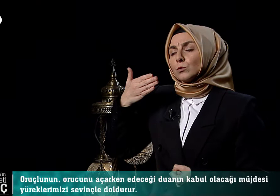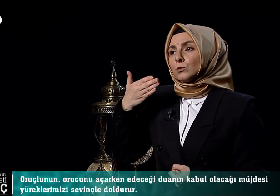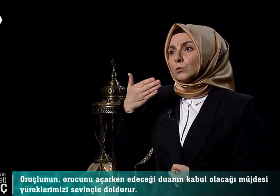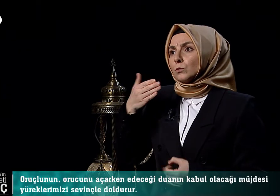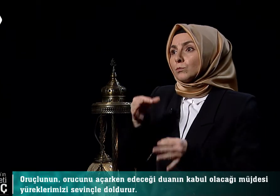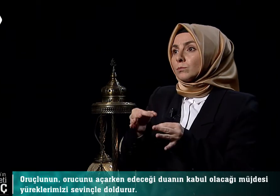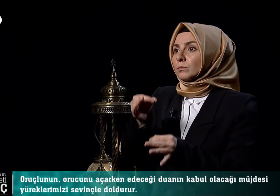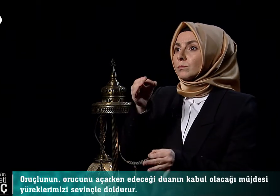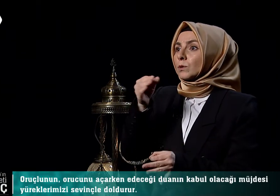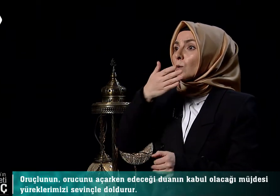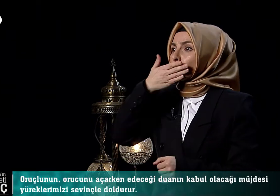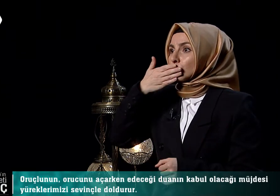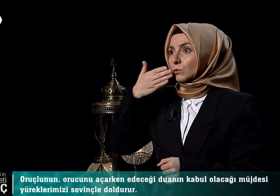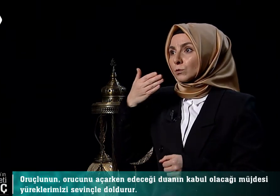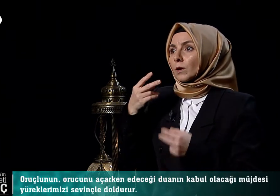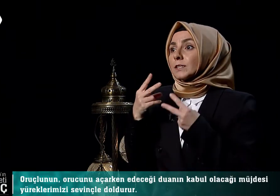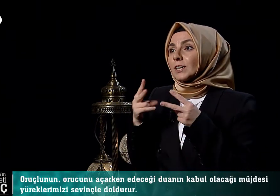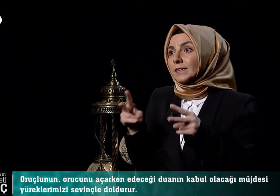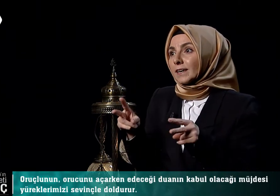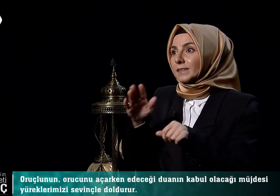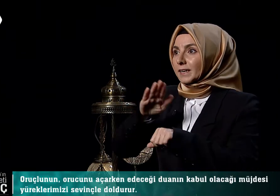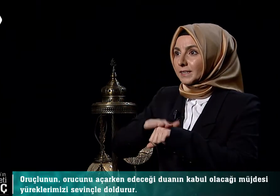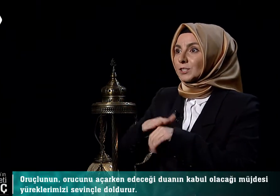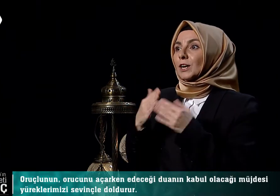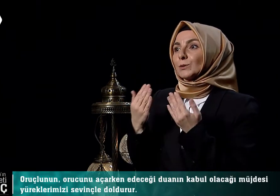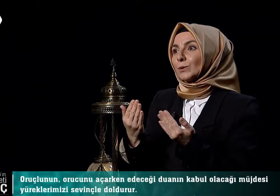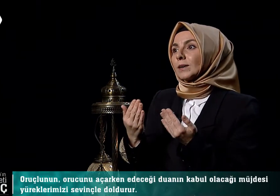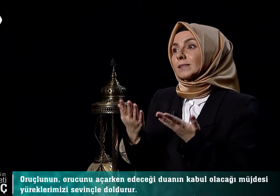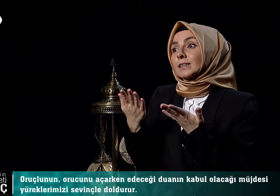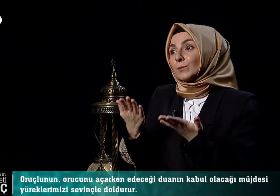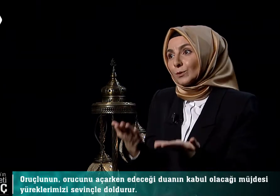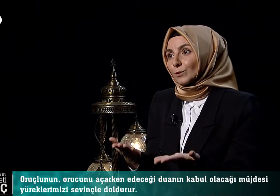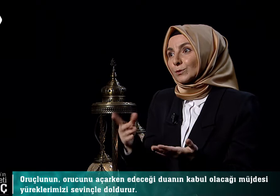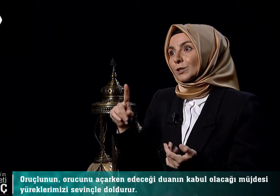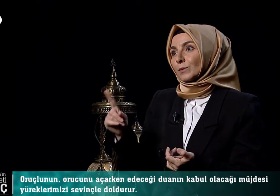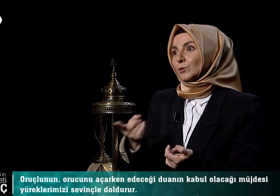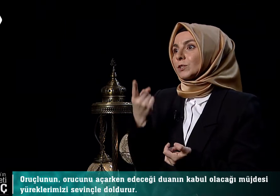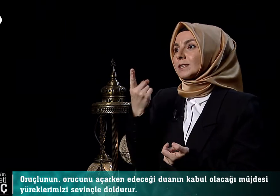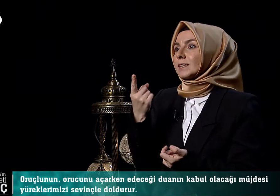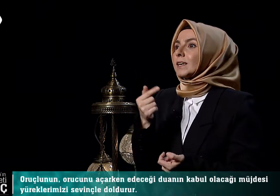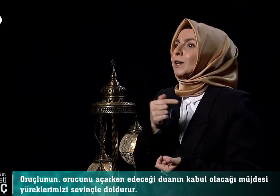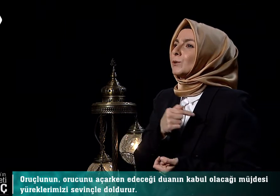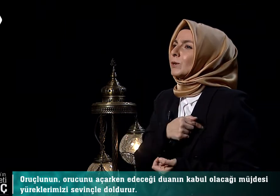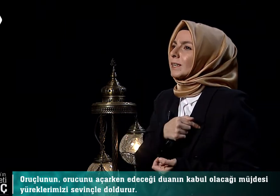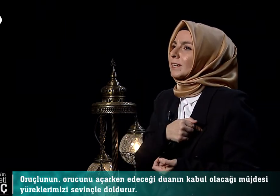Oruçlunun orucunu açarken edeceği duanın kabul olacağı müjdesi